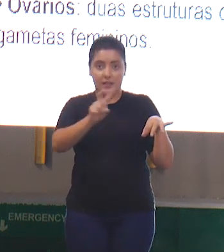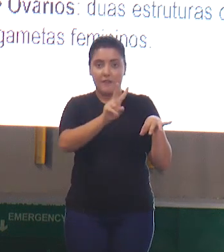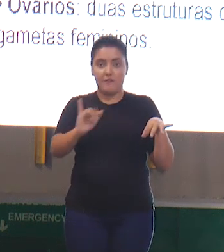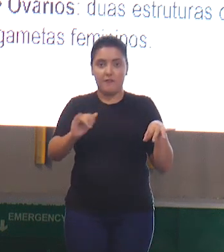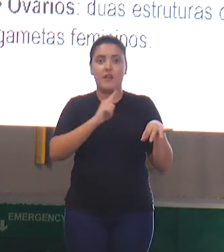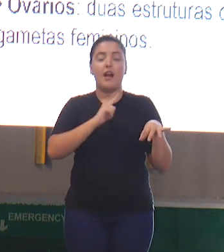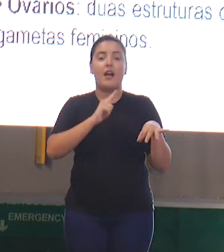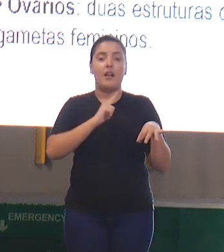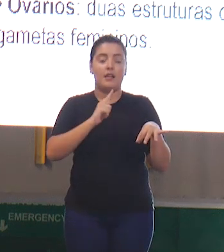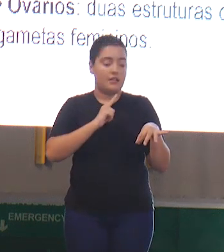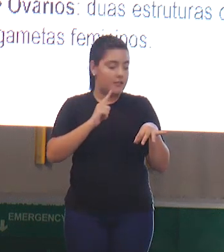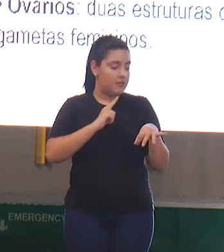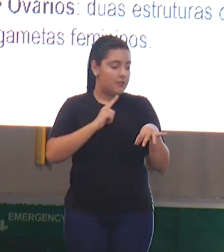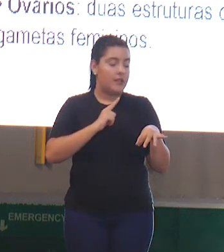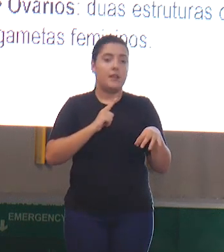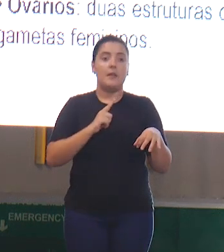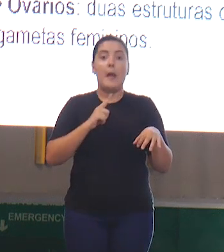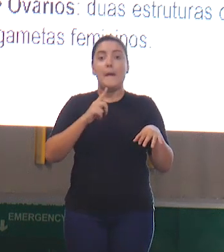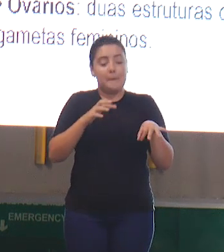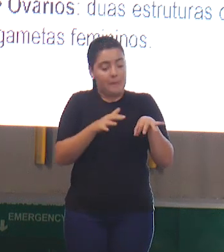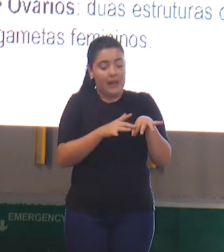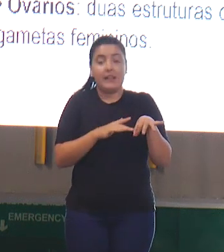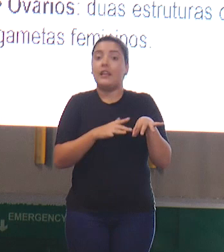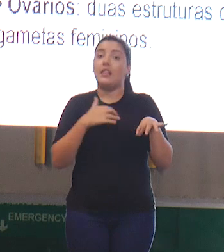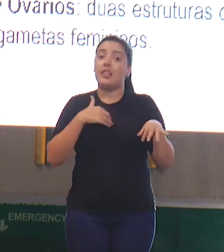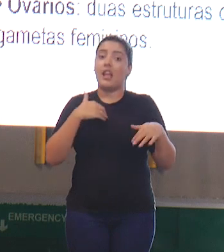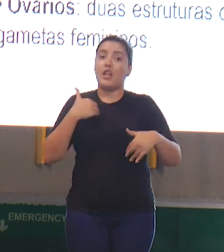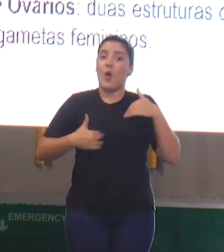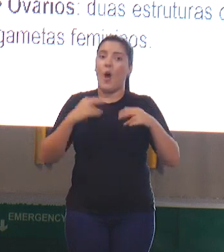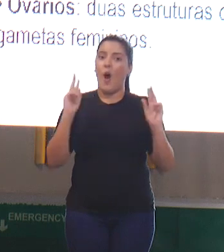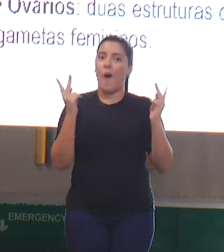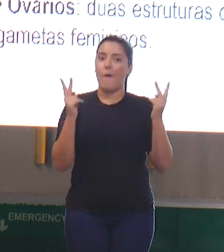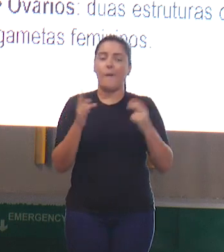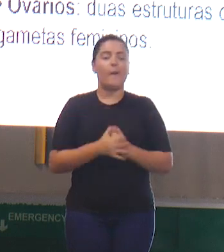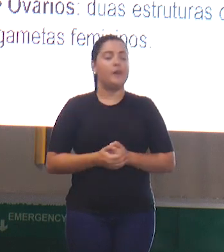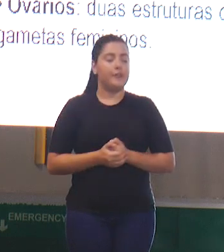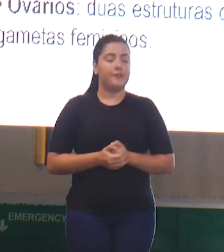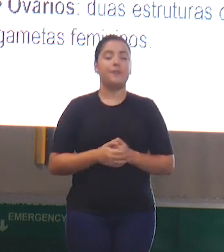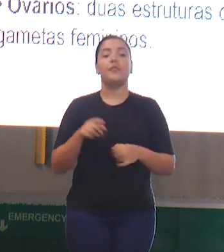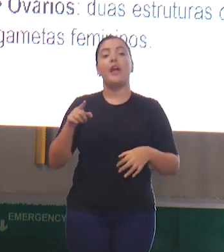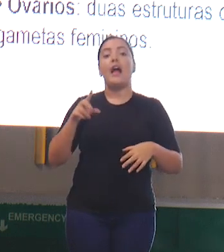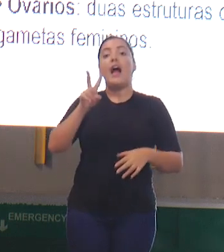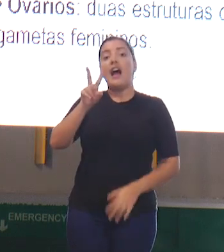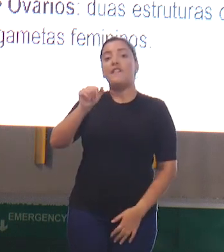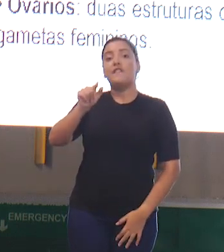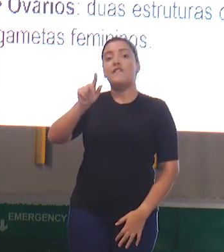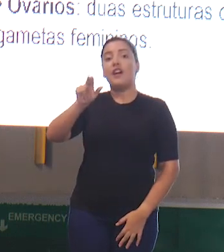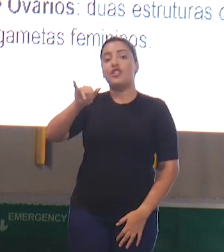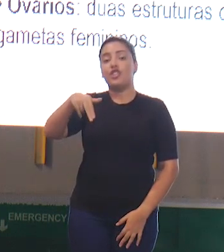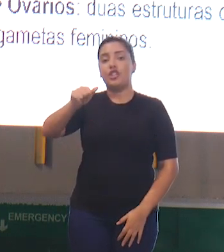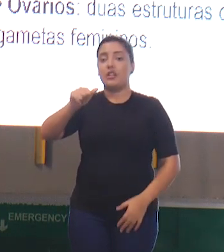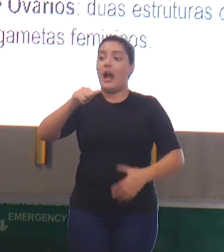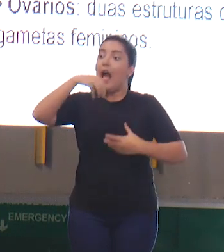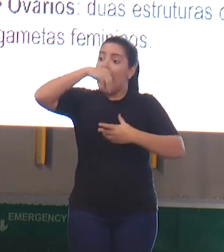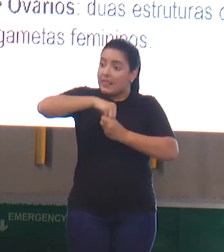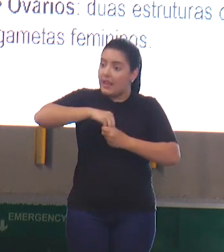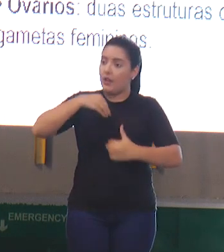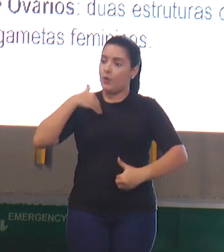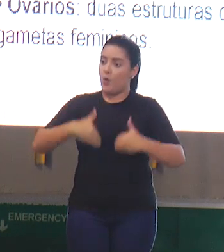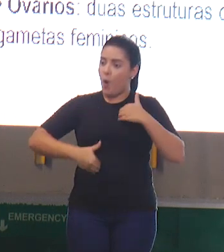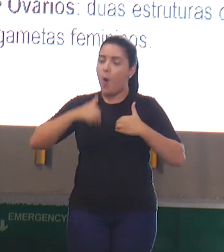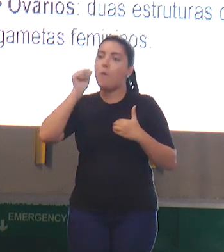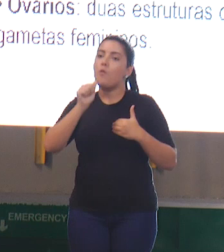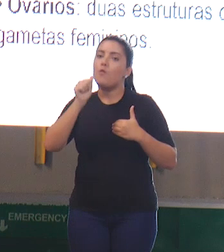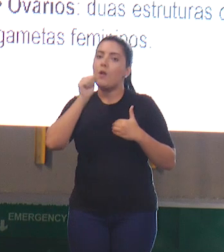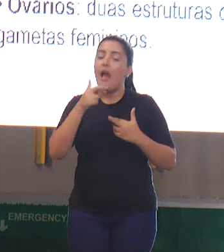quem? Rico em terminações nervosas. Tá certo? A vagina vai ser o órgão reprodutor feminino,